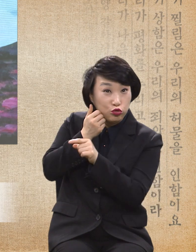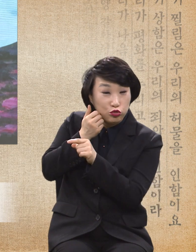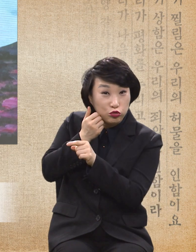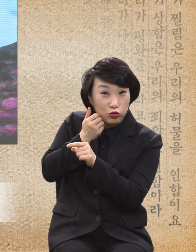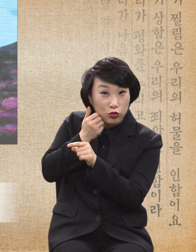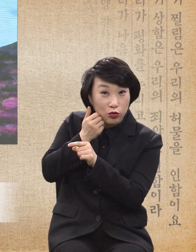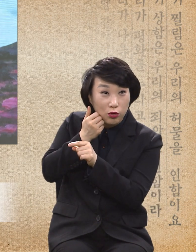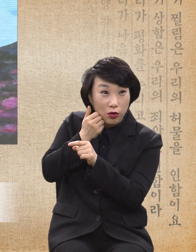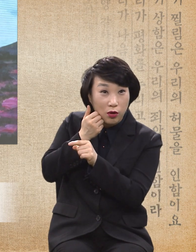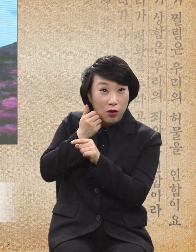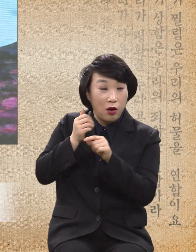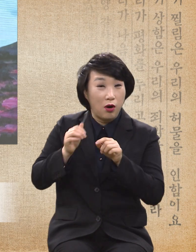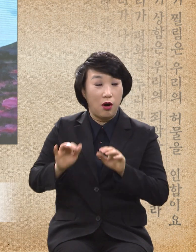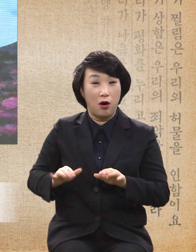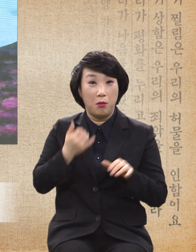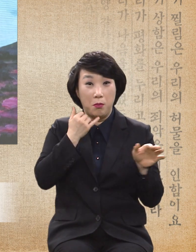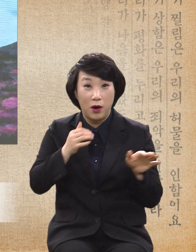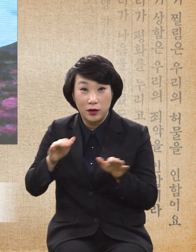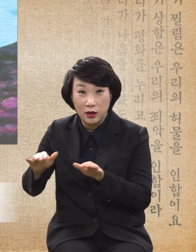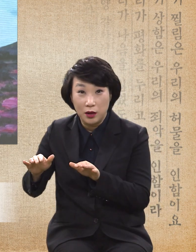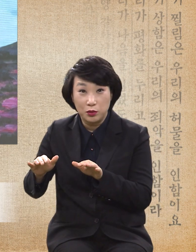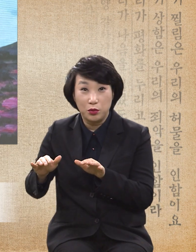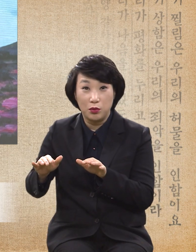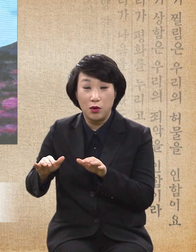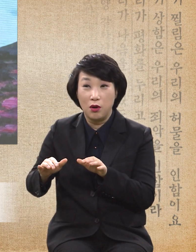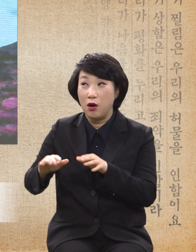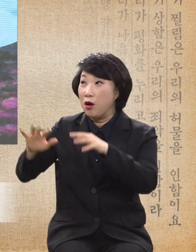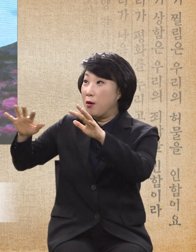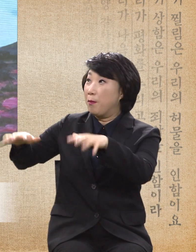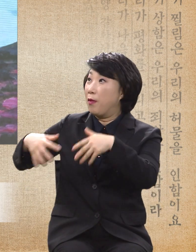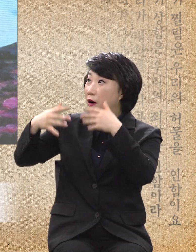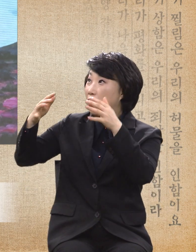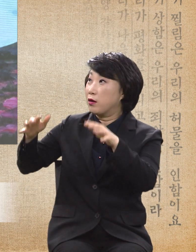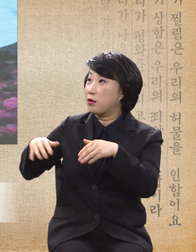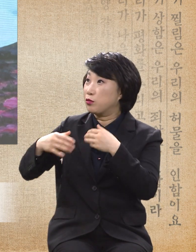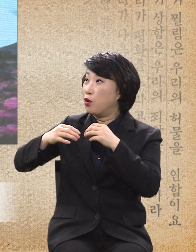뉘시기에 바다도